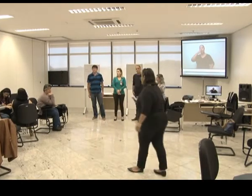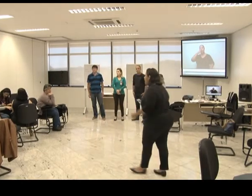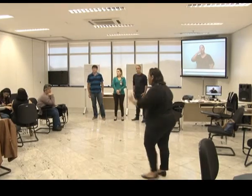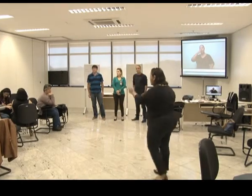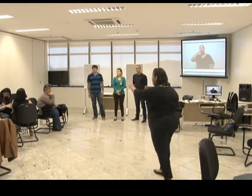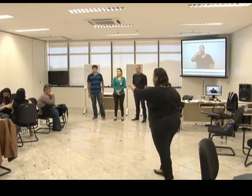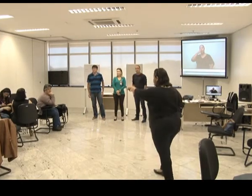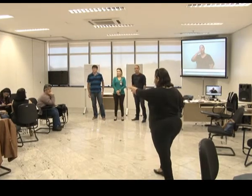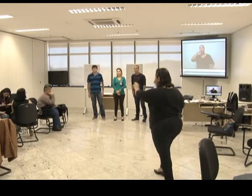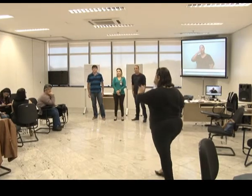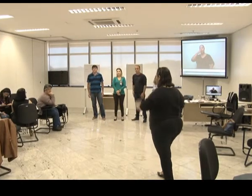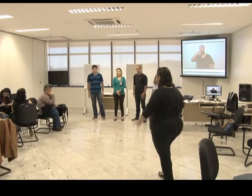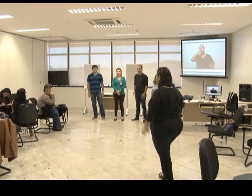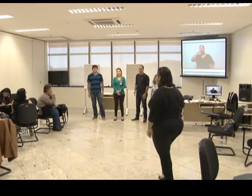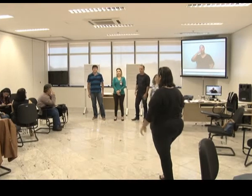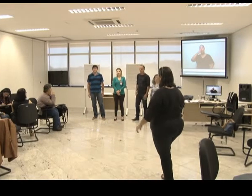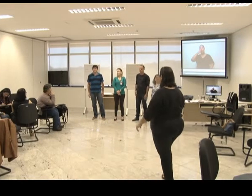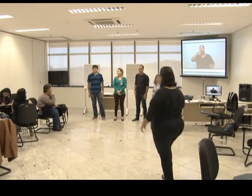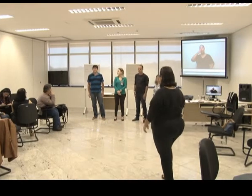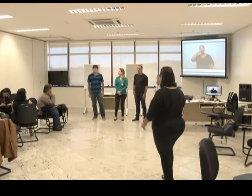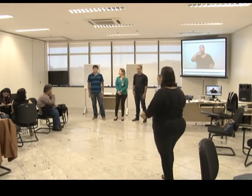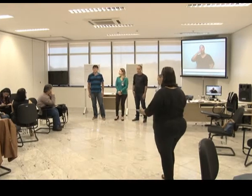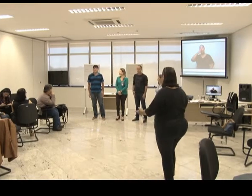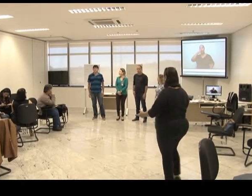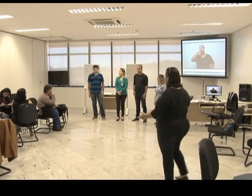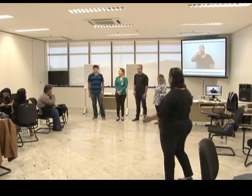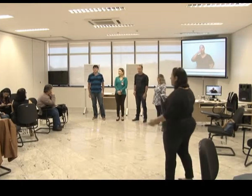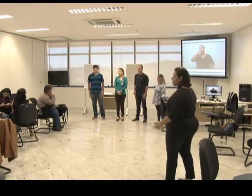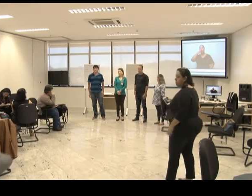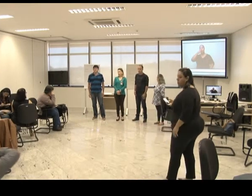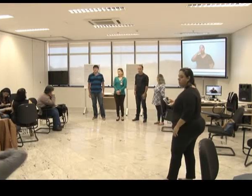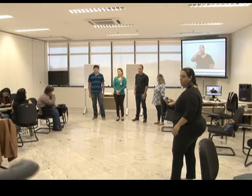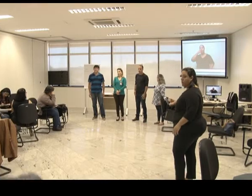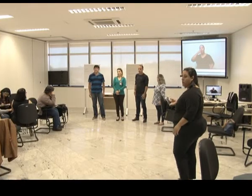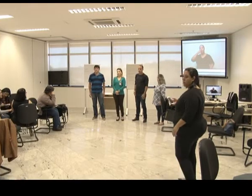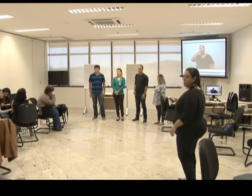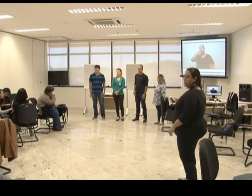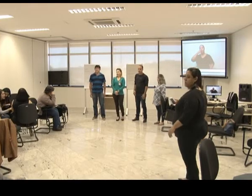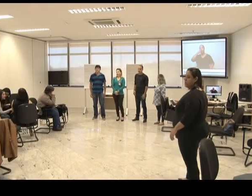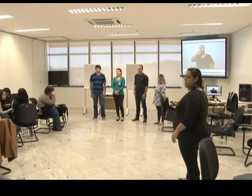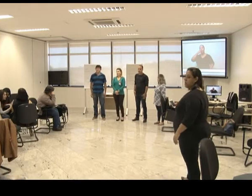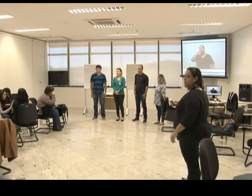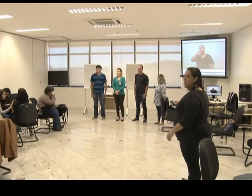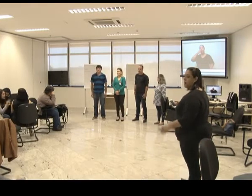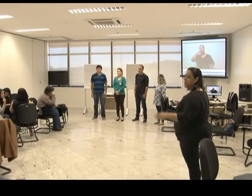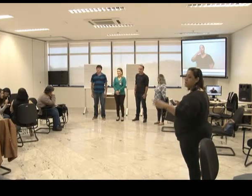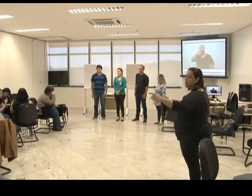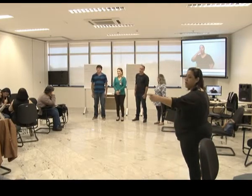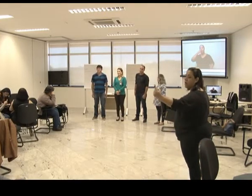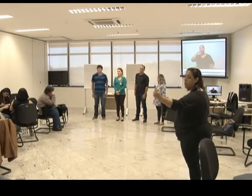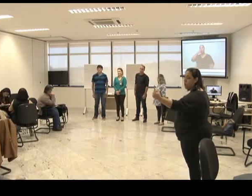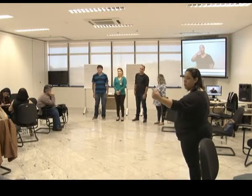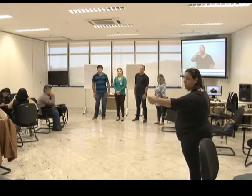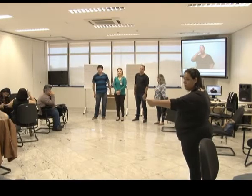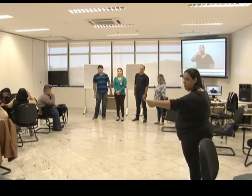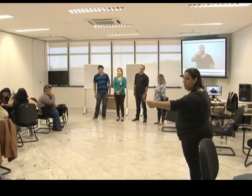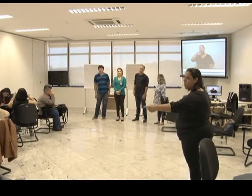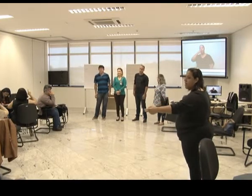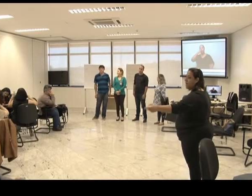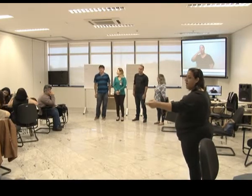Não, agora vocês escrevem embaixo desse daí agora. Senão a gente não tem papel, acaba o papel. Não, agora vocês colocaram 1.